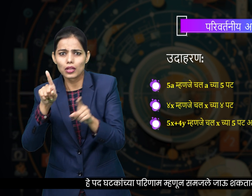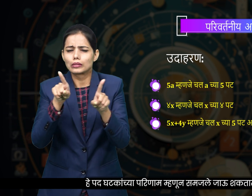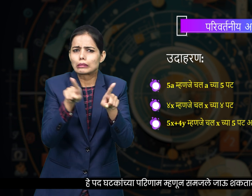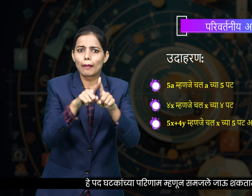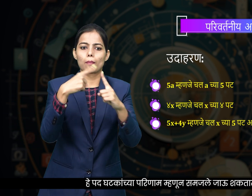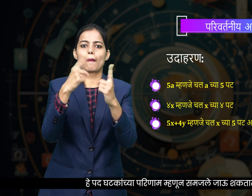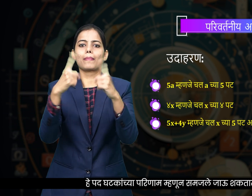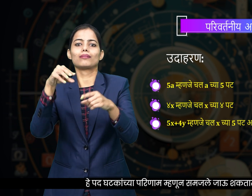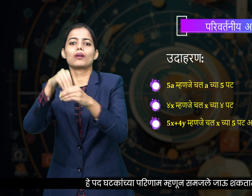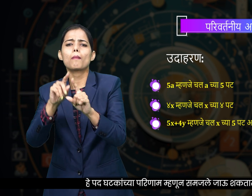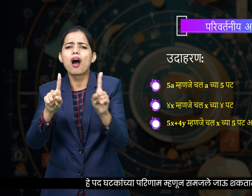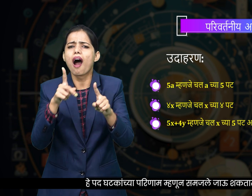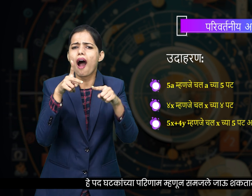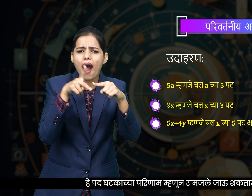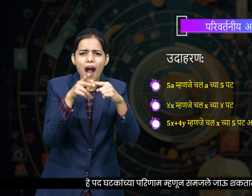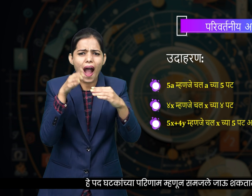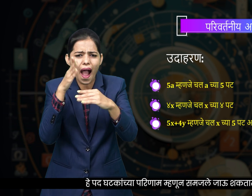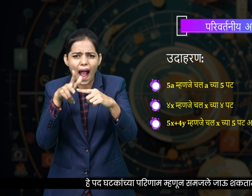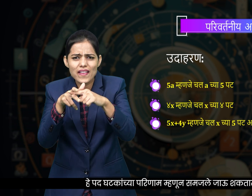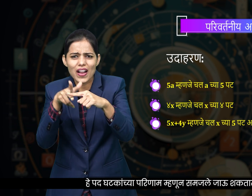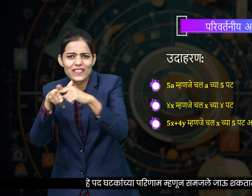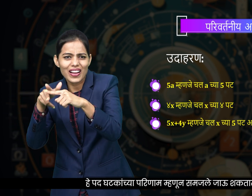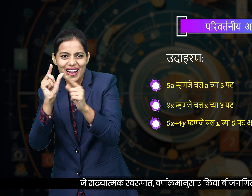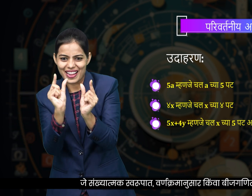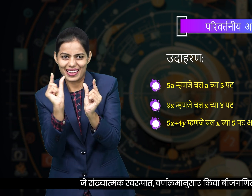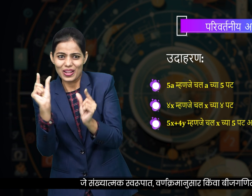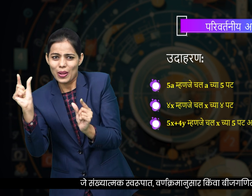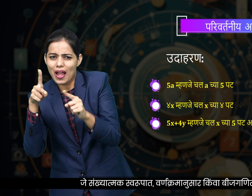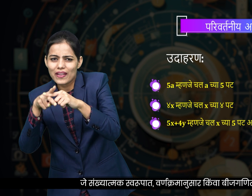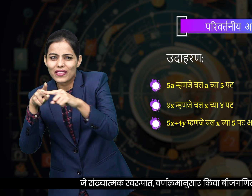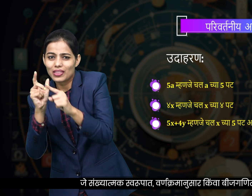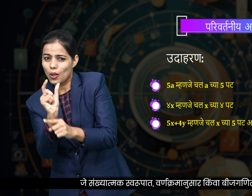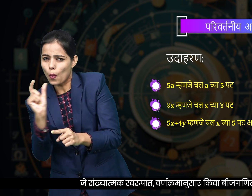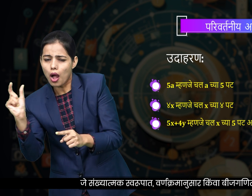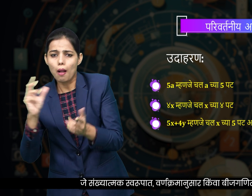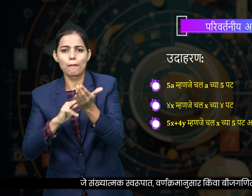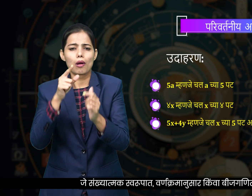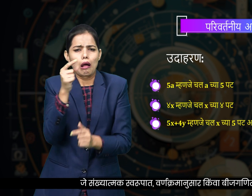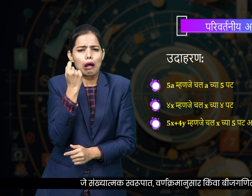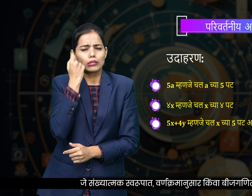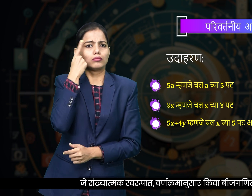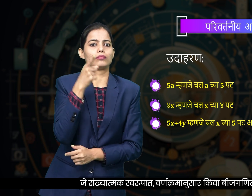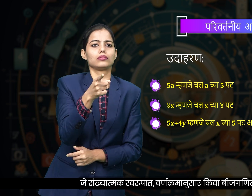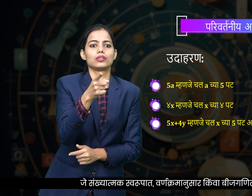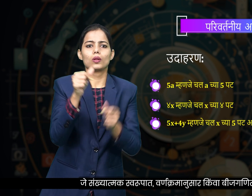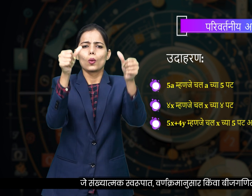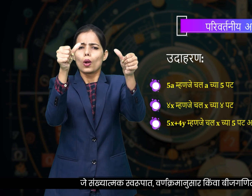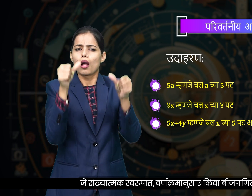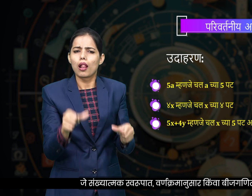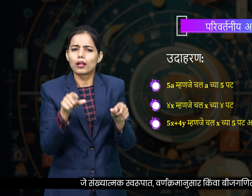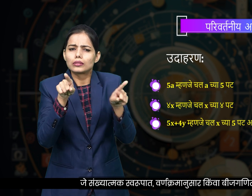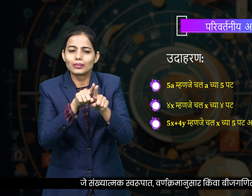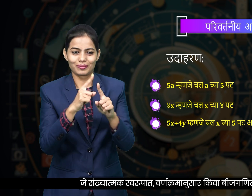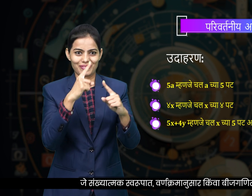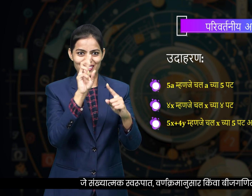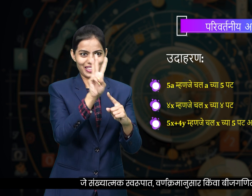पद घटकांच्या परिणाम म्हणून समजले जाऊ शकतात जे संख्यात्मक स्वरूपात वर्णक्रमानुसार किंवा